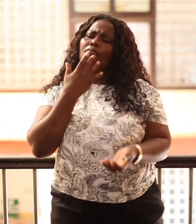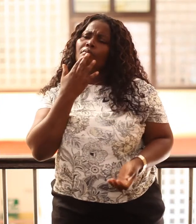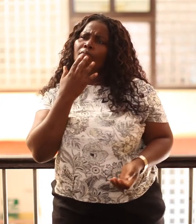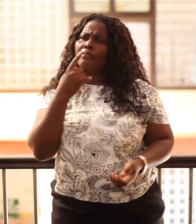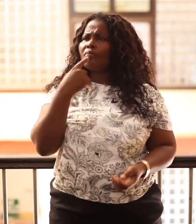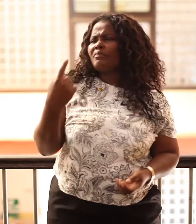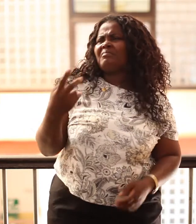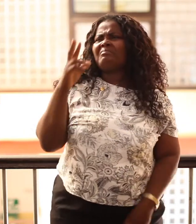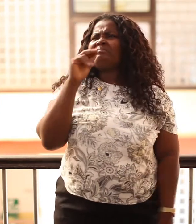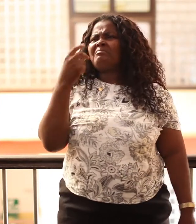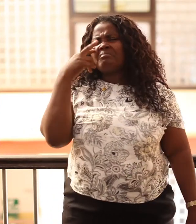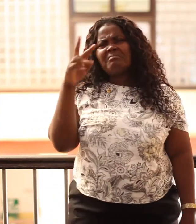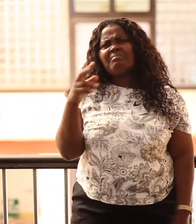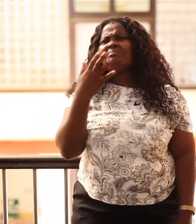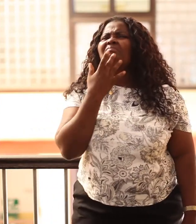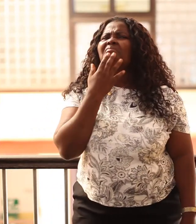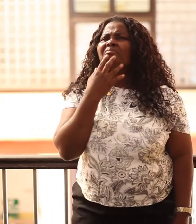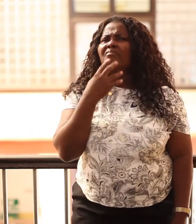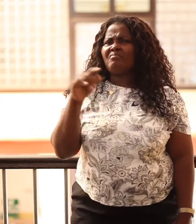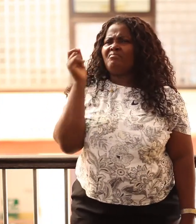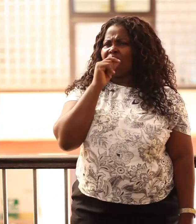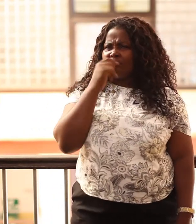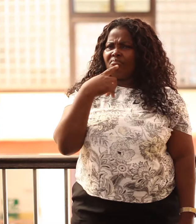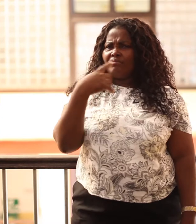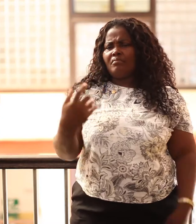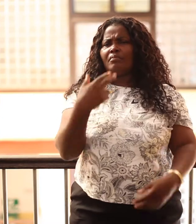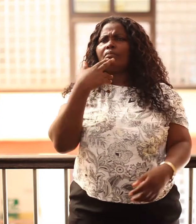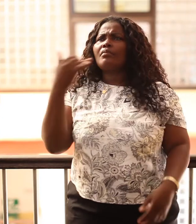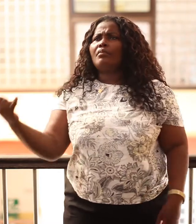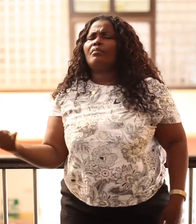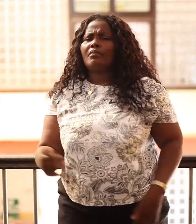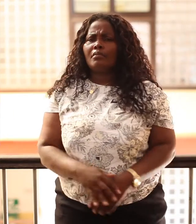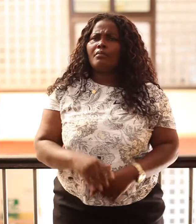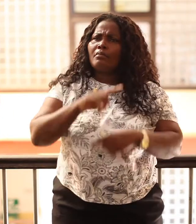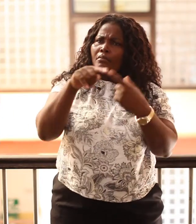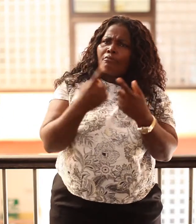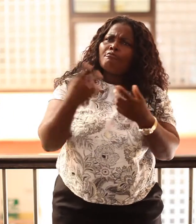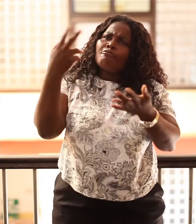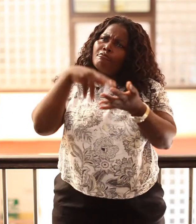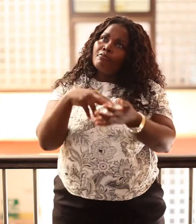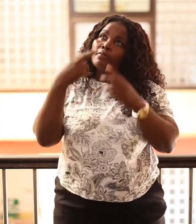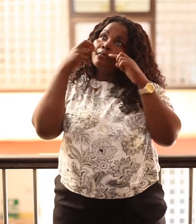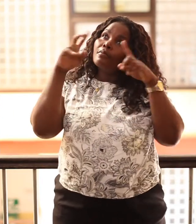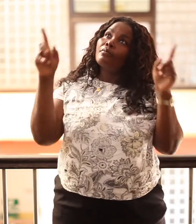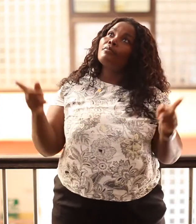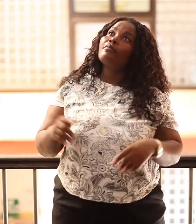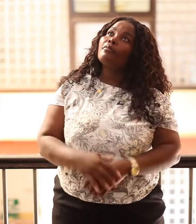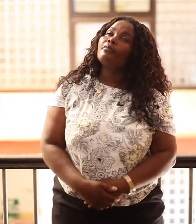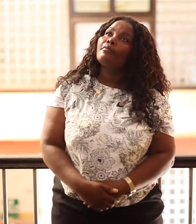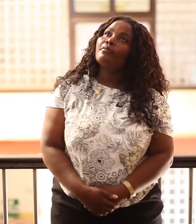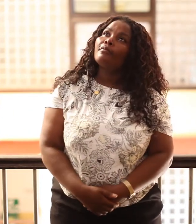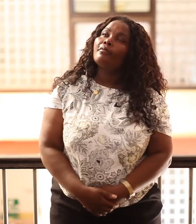que no ves colores, niegas lo que hay cuando levantas la mirada.